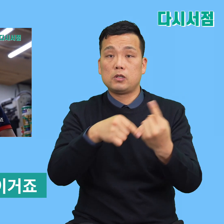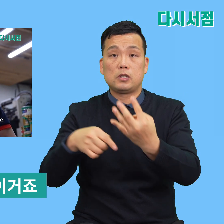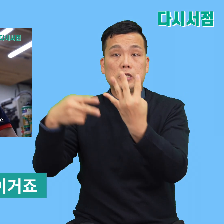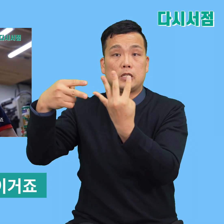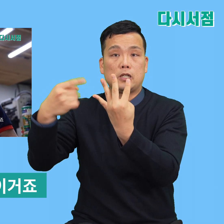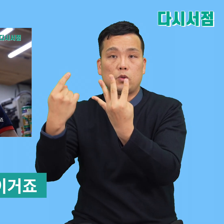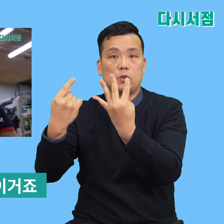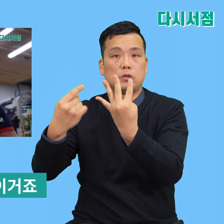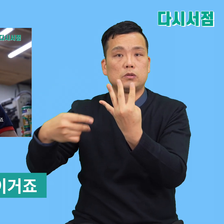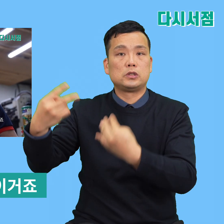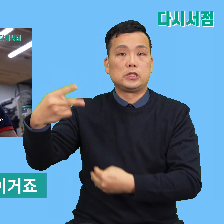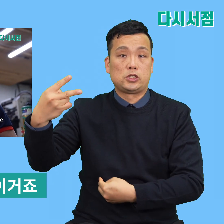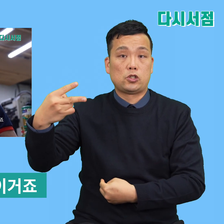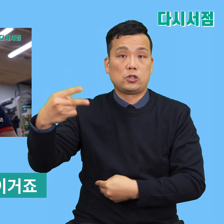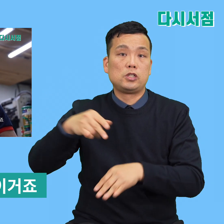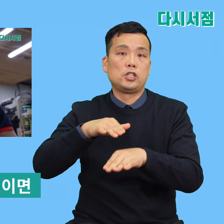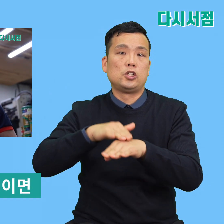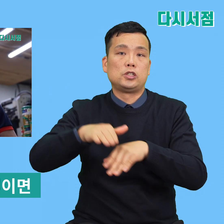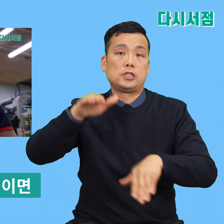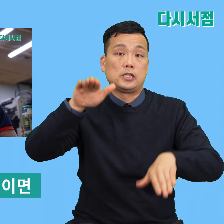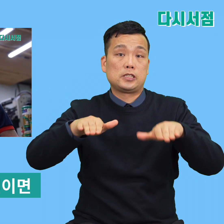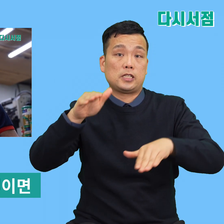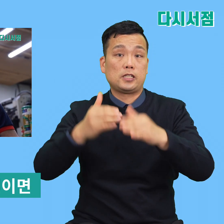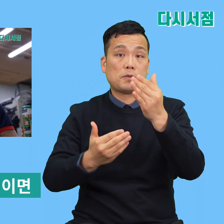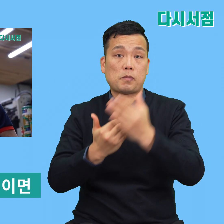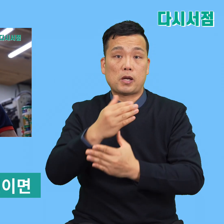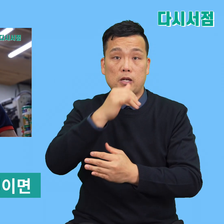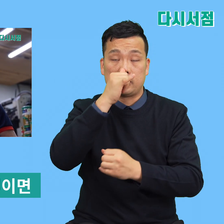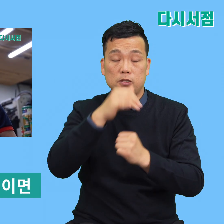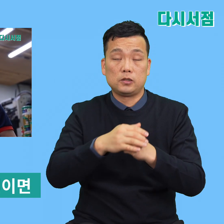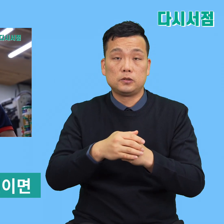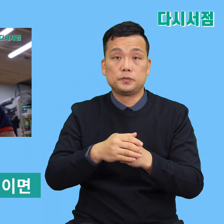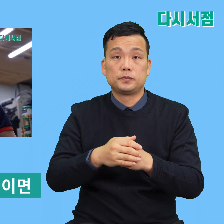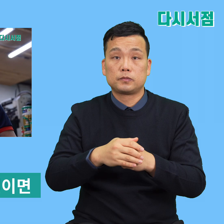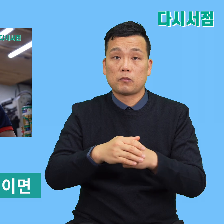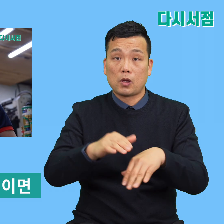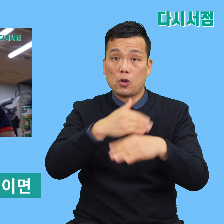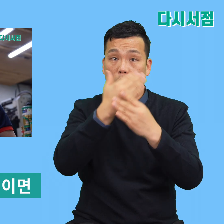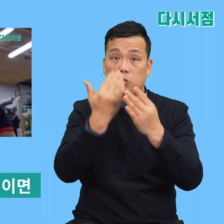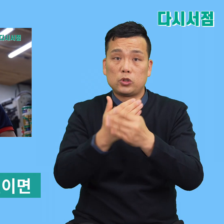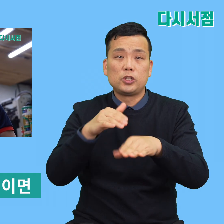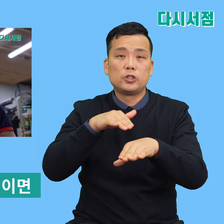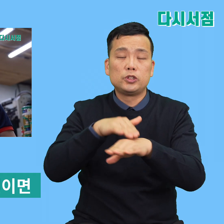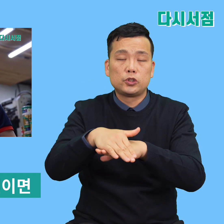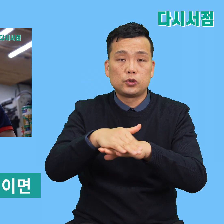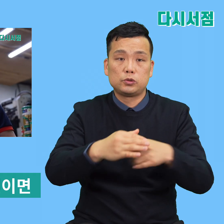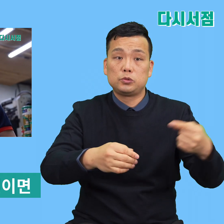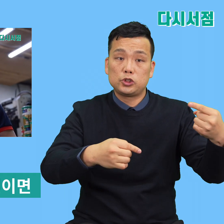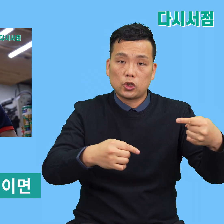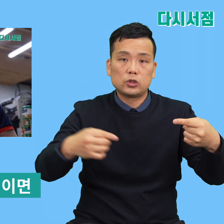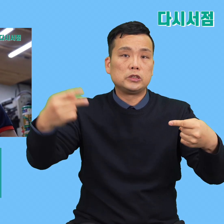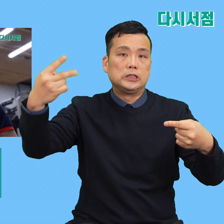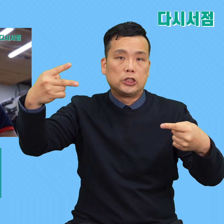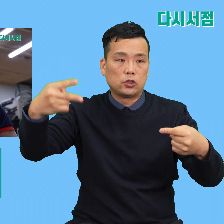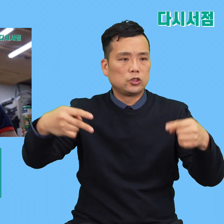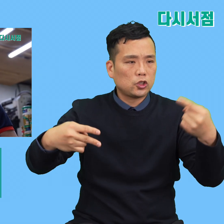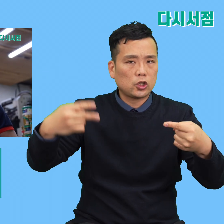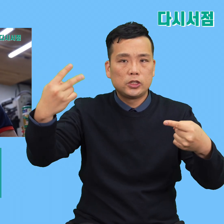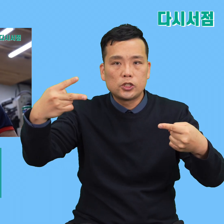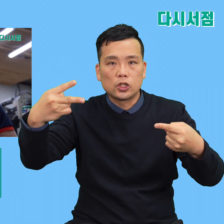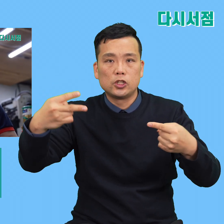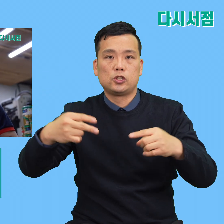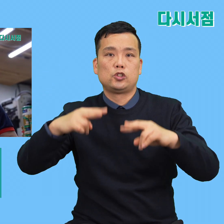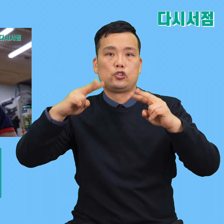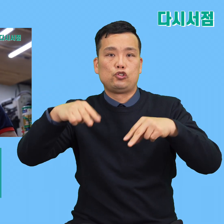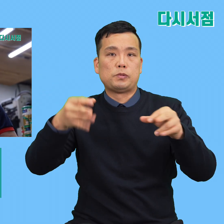저거는 칼라는 2,000원이 된다 이거. 그러면 모든 게 그러니까 1,000원이면 모든 게 하니까 2,000원 이상